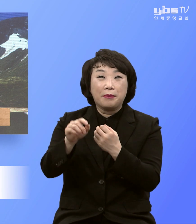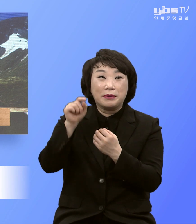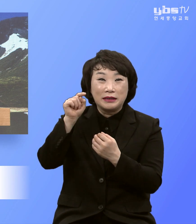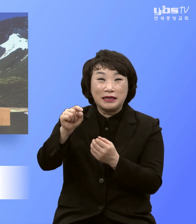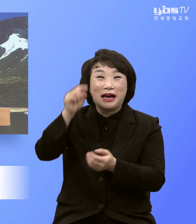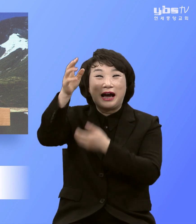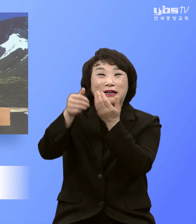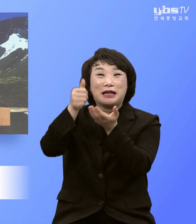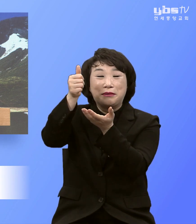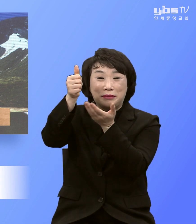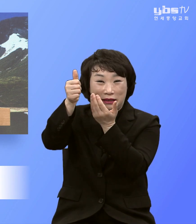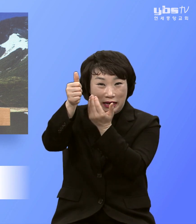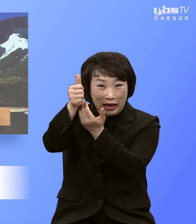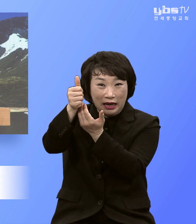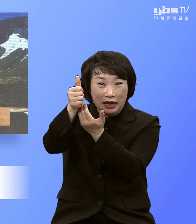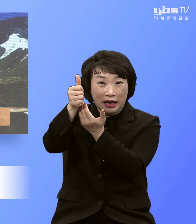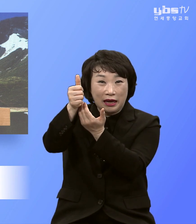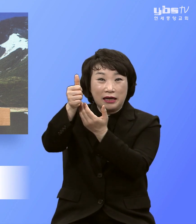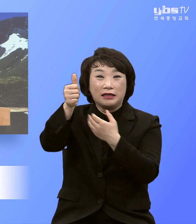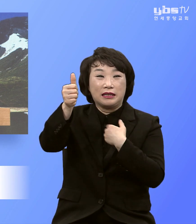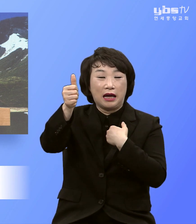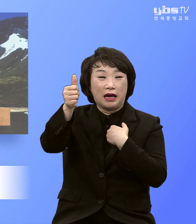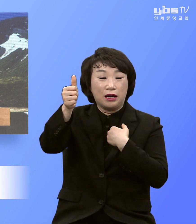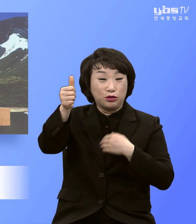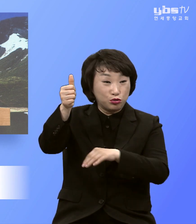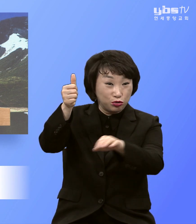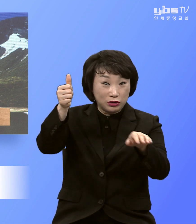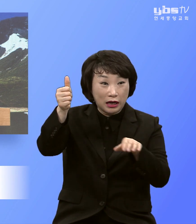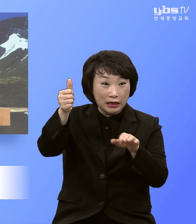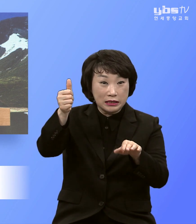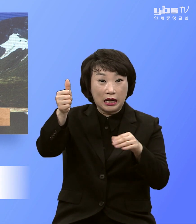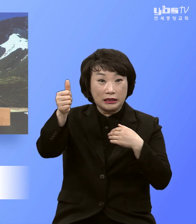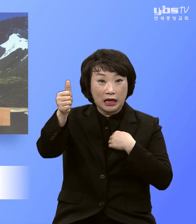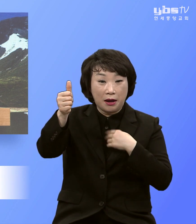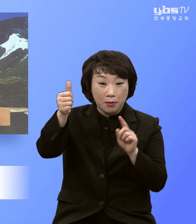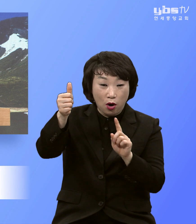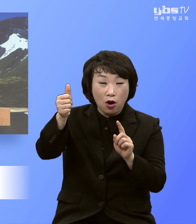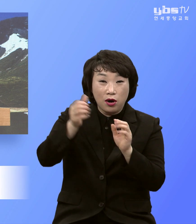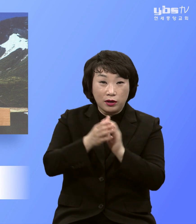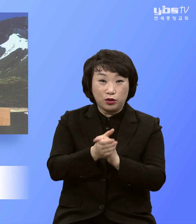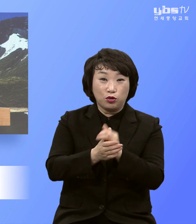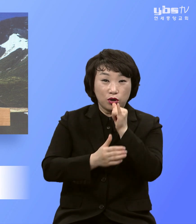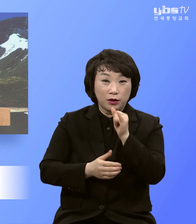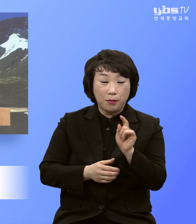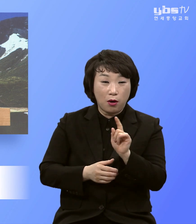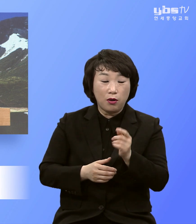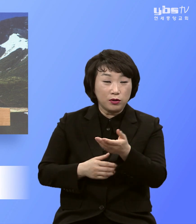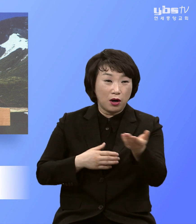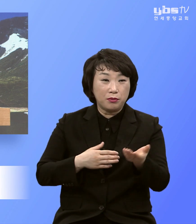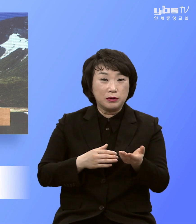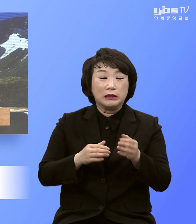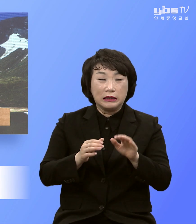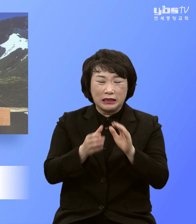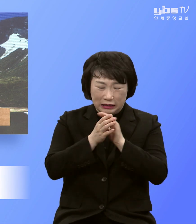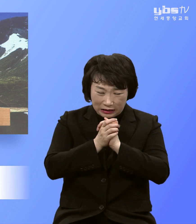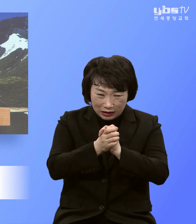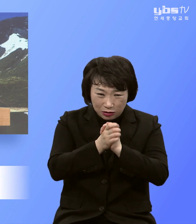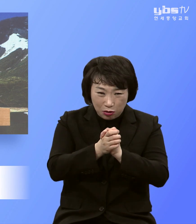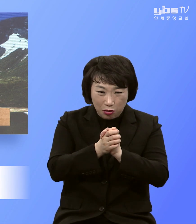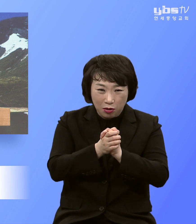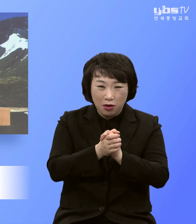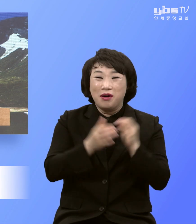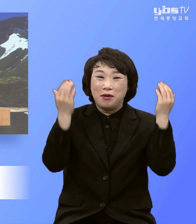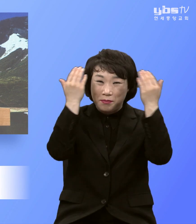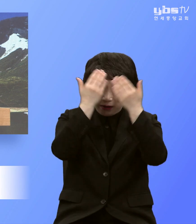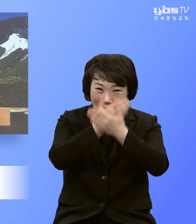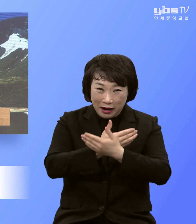응답하실 하나님 앞에서 우리가 어떤 것을 구하든지 기도로